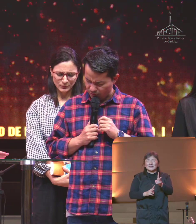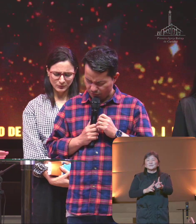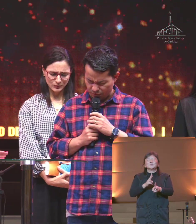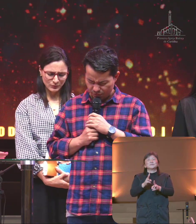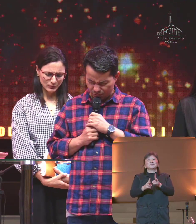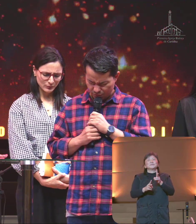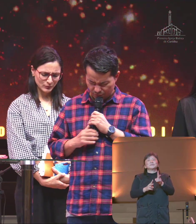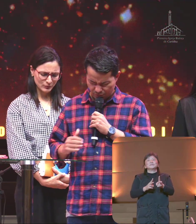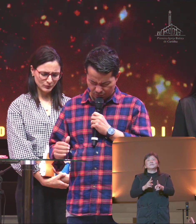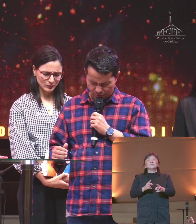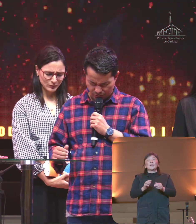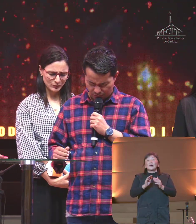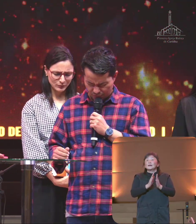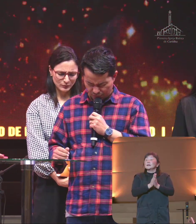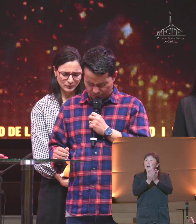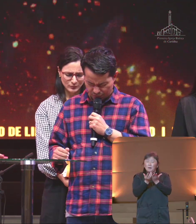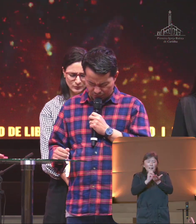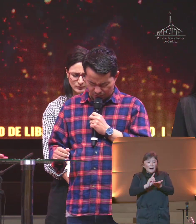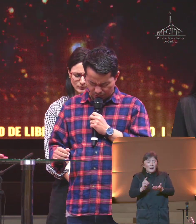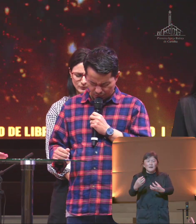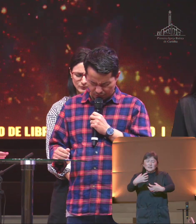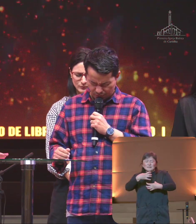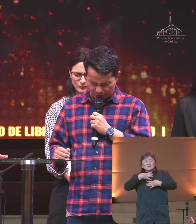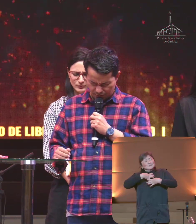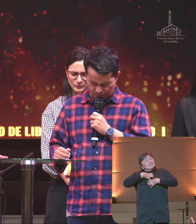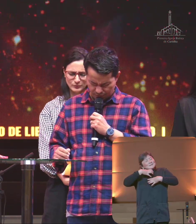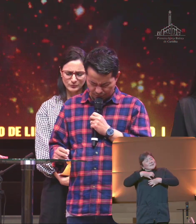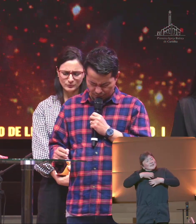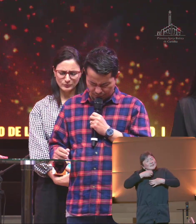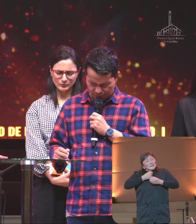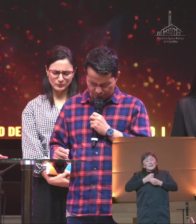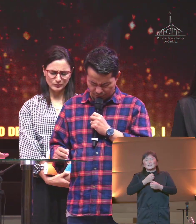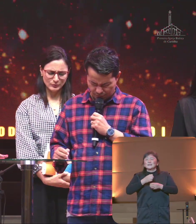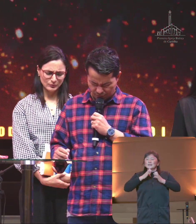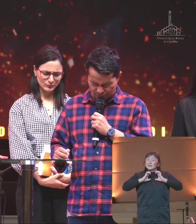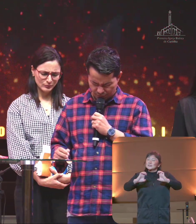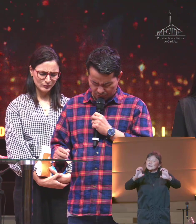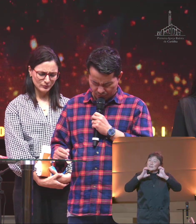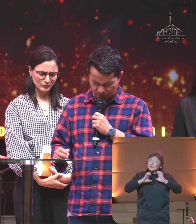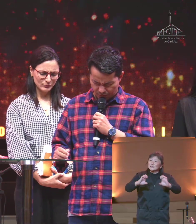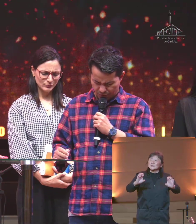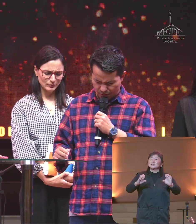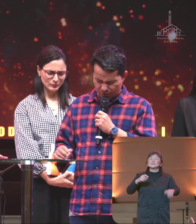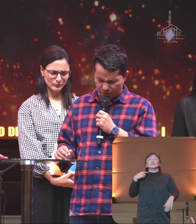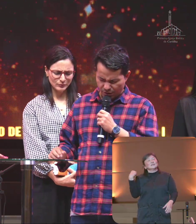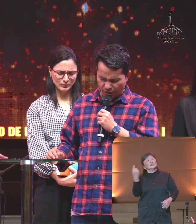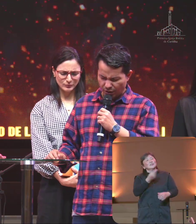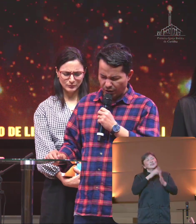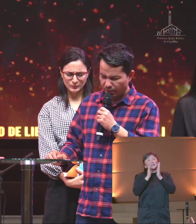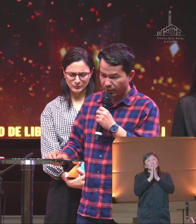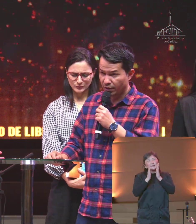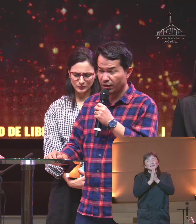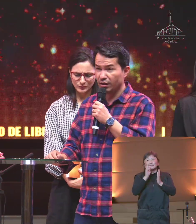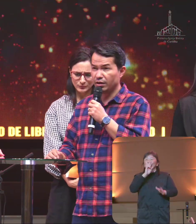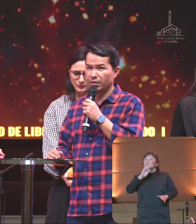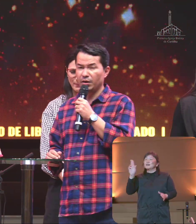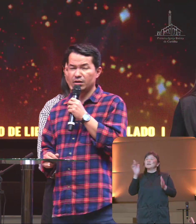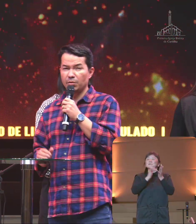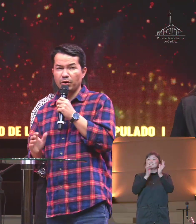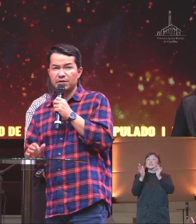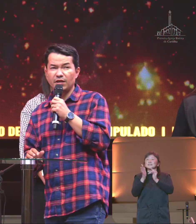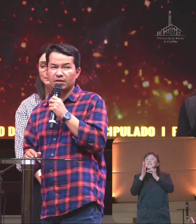ela produza fruto em nós e através de nós. Assim nós oramos, Pai, em nome de Jesus. Amém.